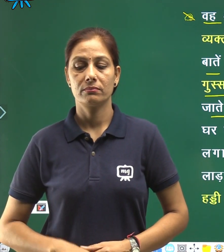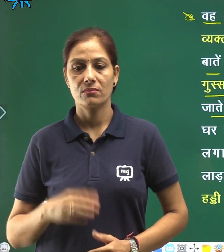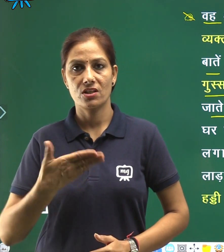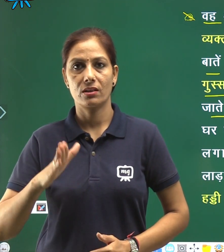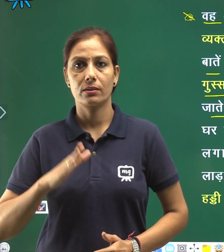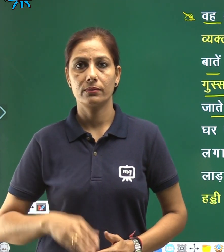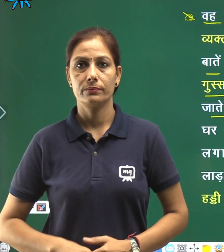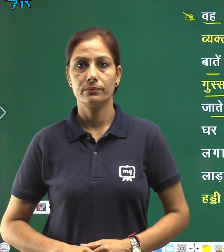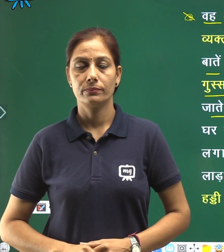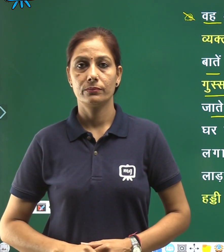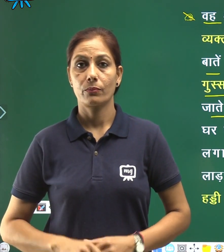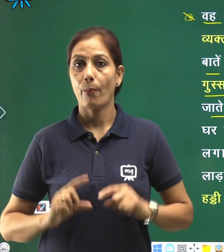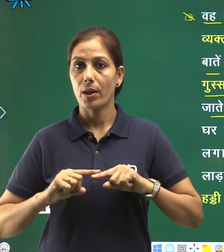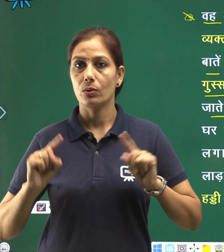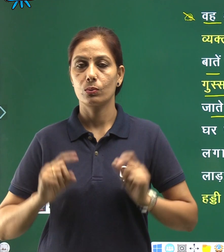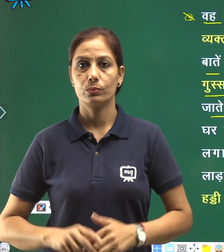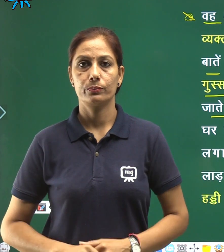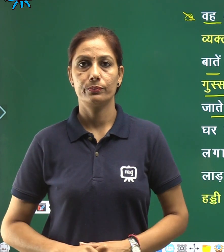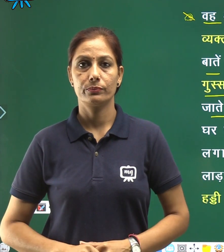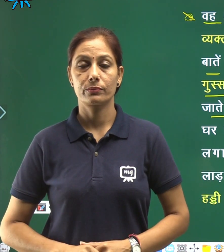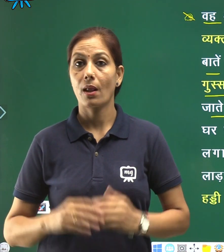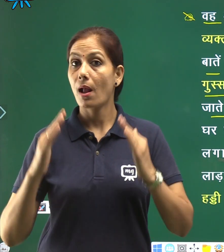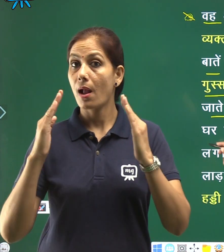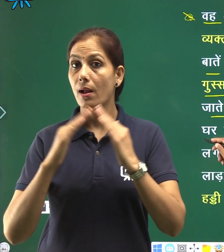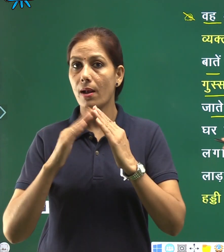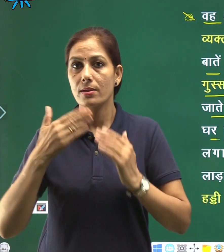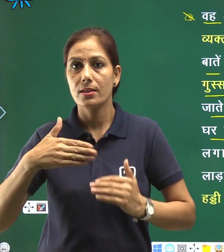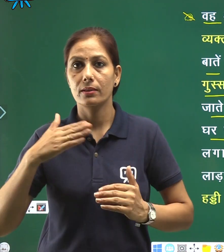जाइए, परंतु घर जाकर